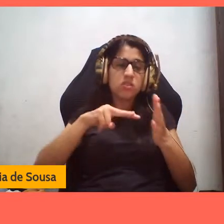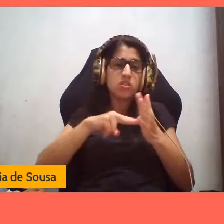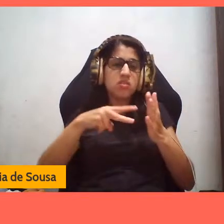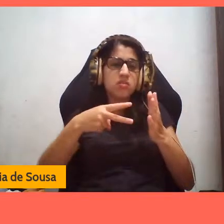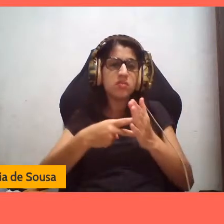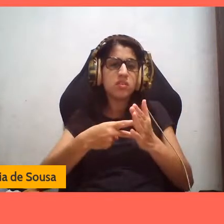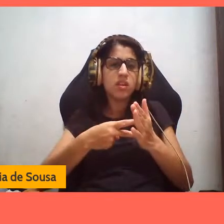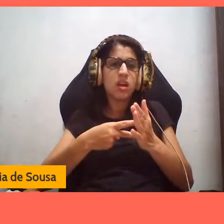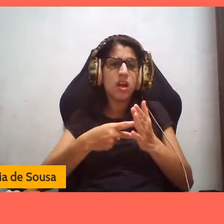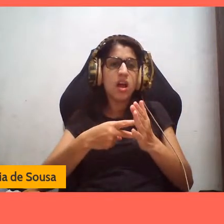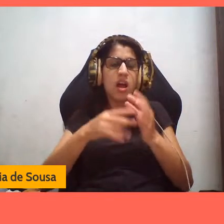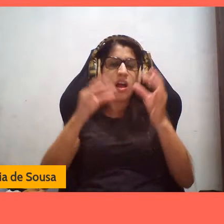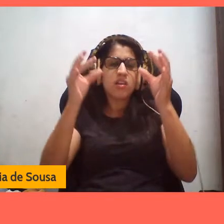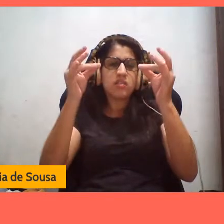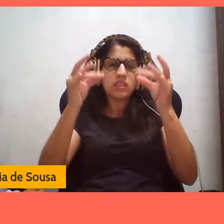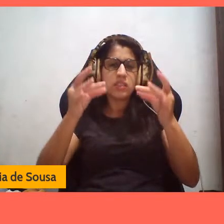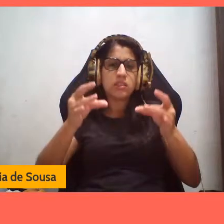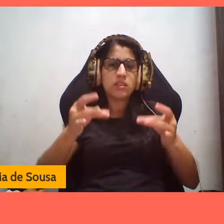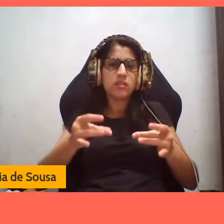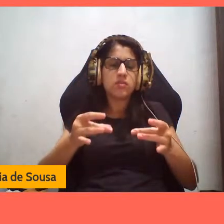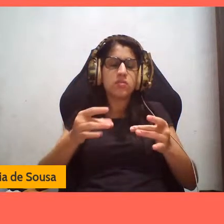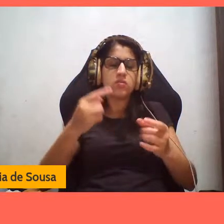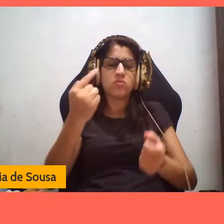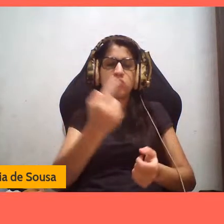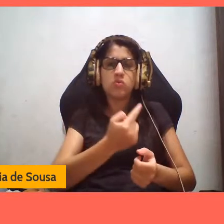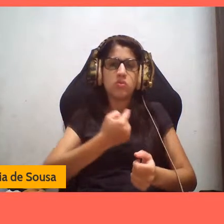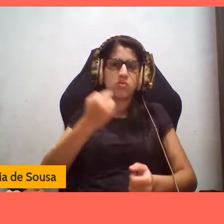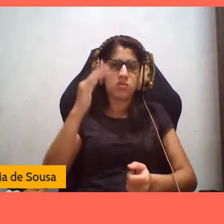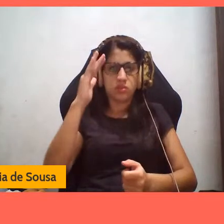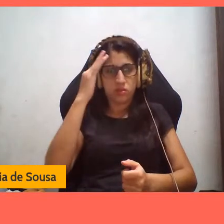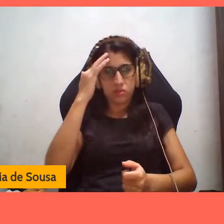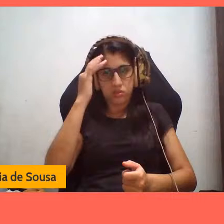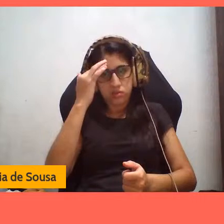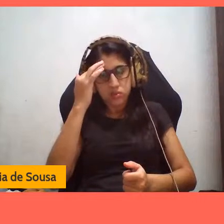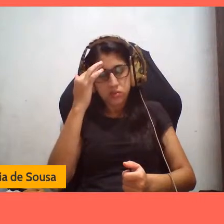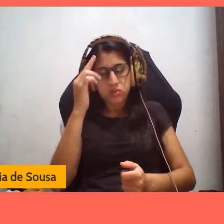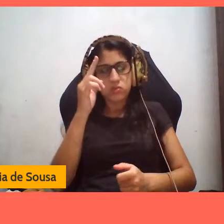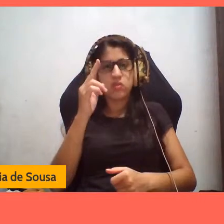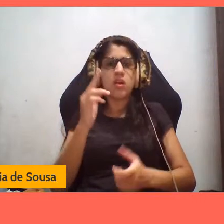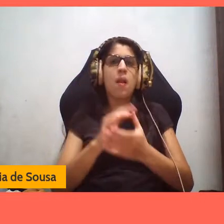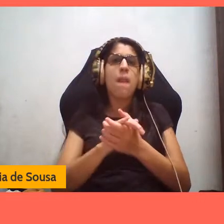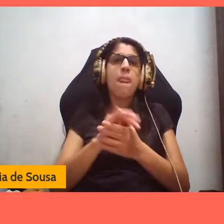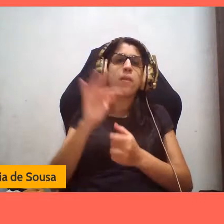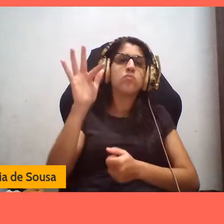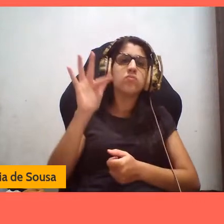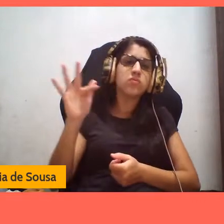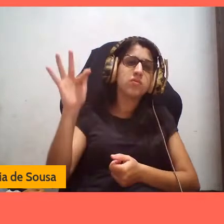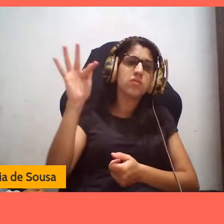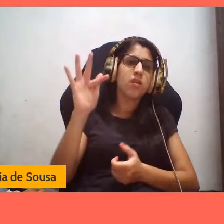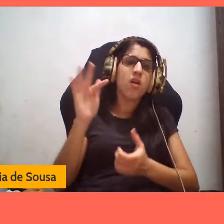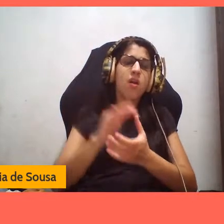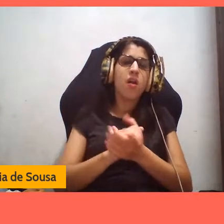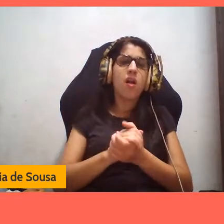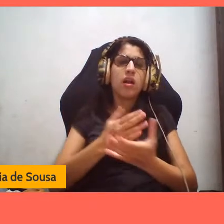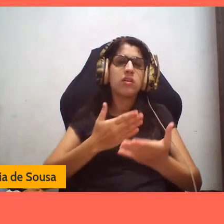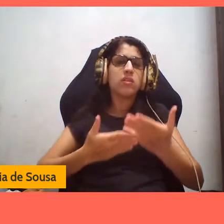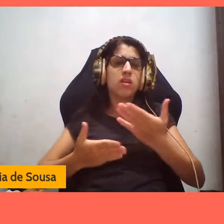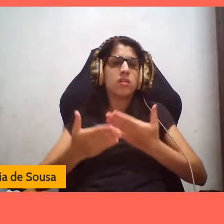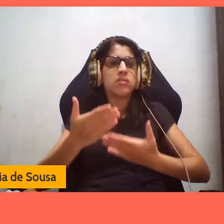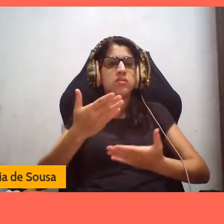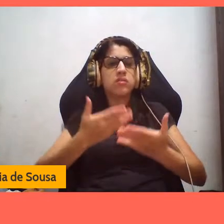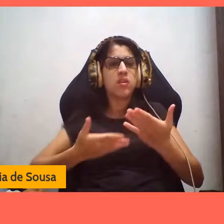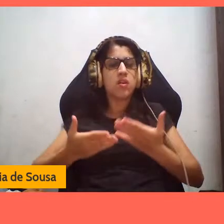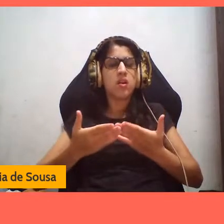a fragmentação do nosso entendimento do universo e a relação entre as partes.